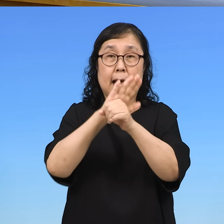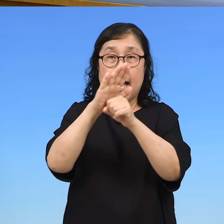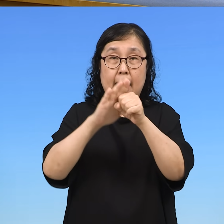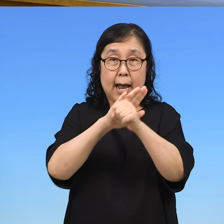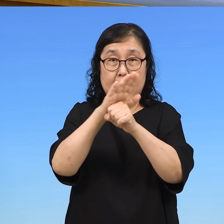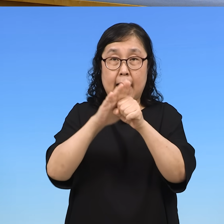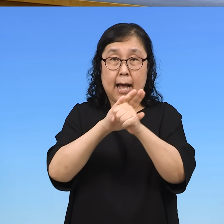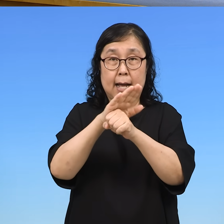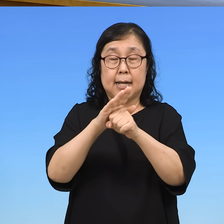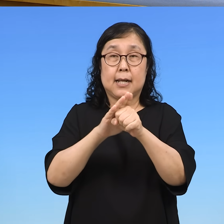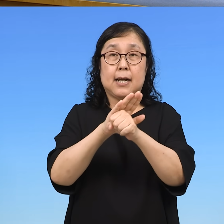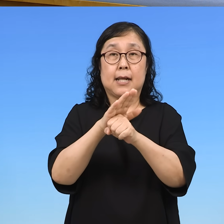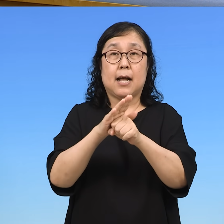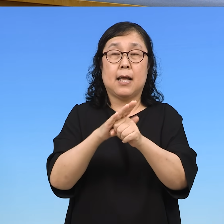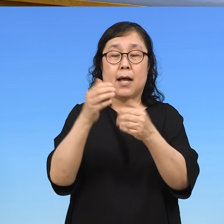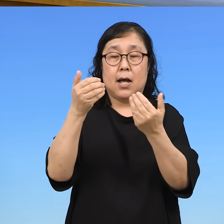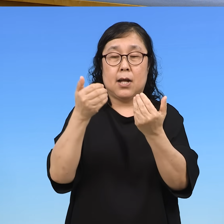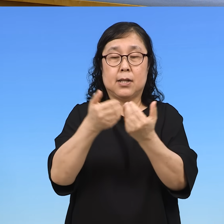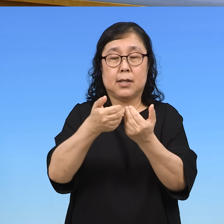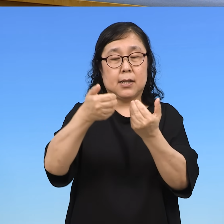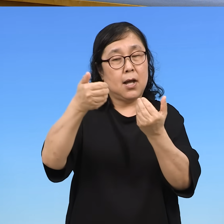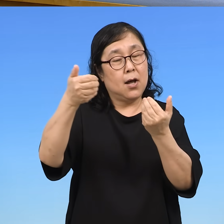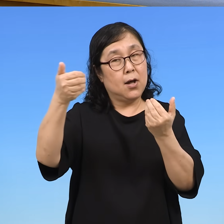스승의 사랑,